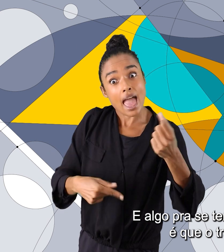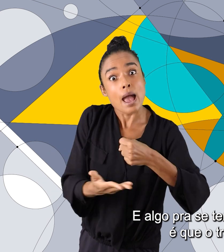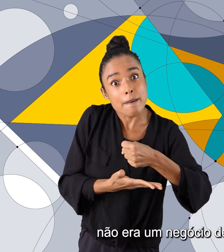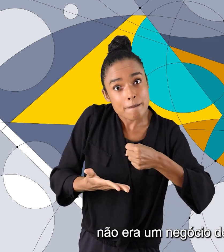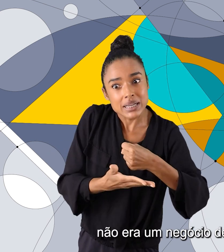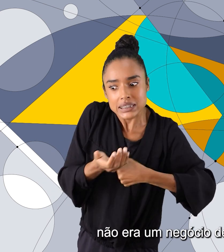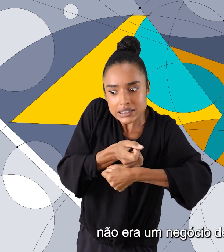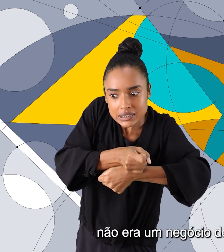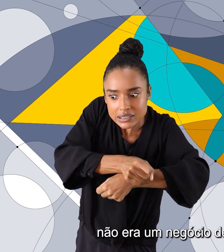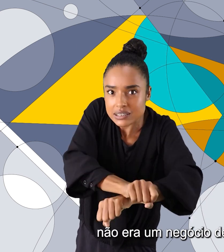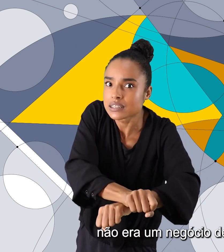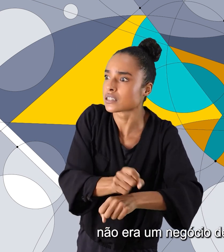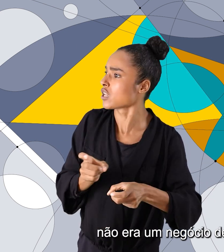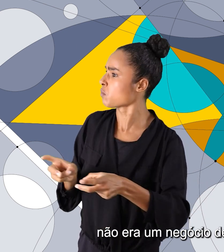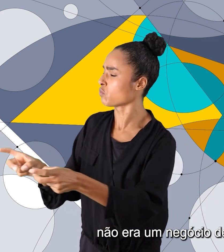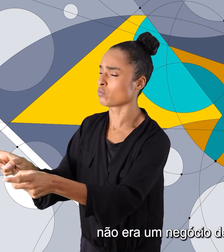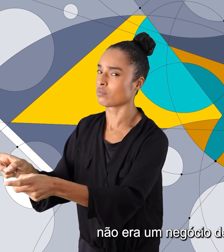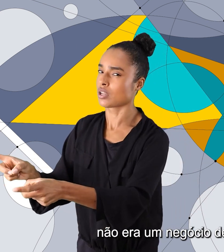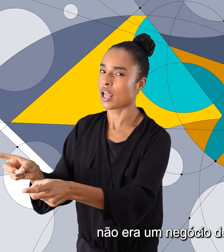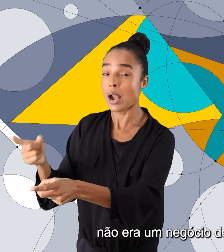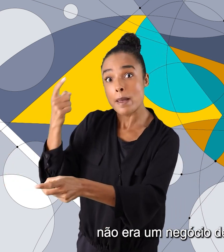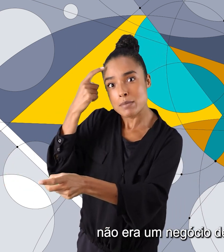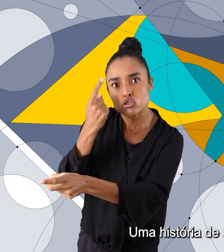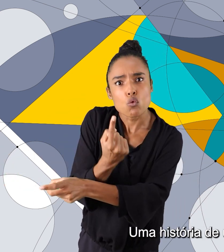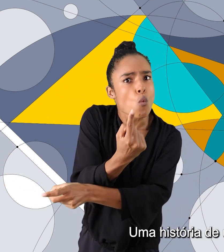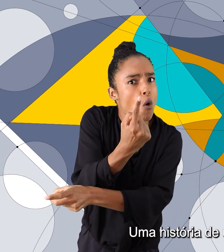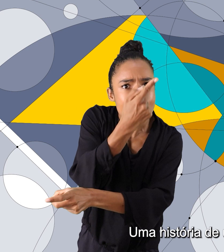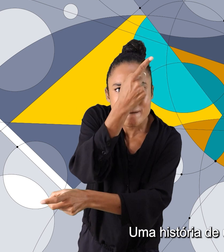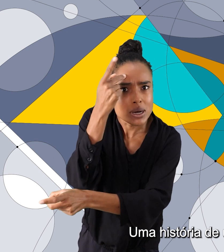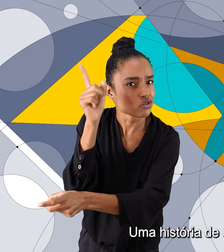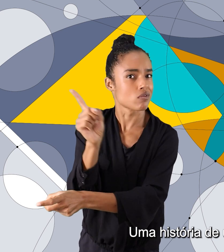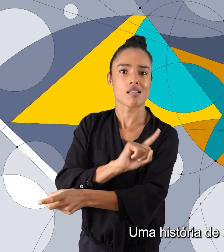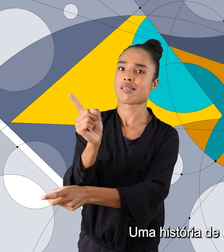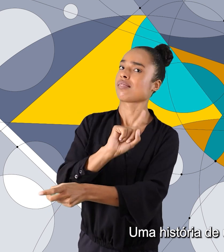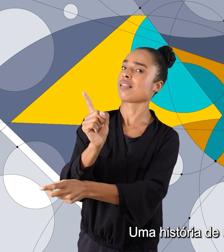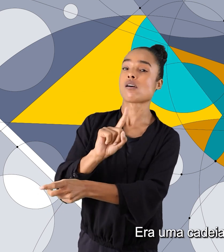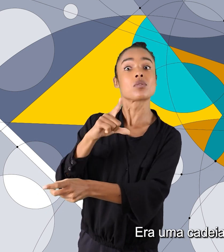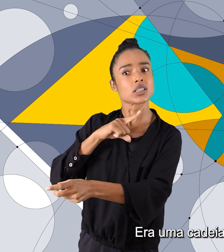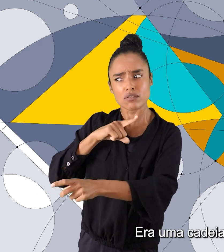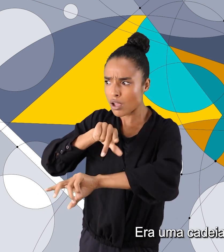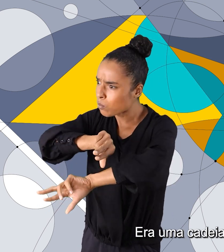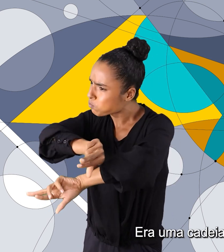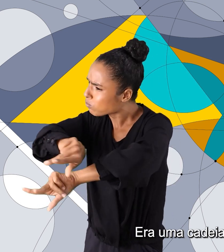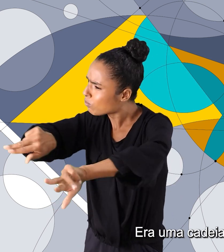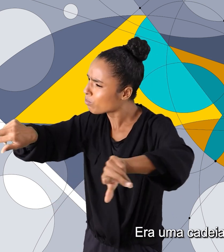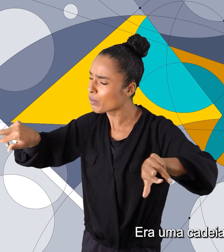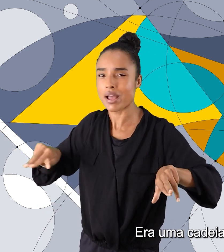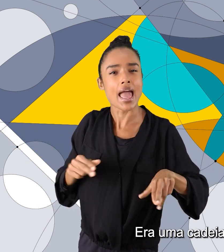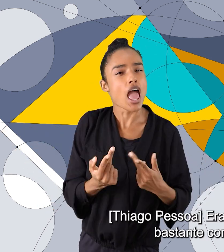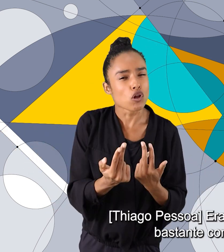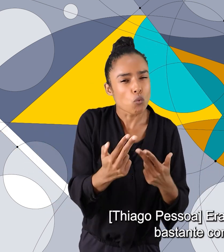é que o tráfico não era um negócio de uma pessoa só, uma história de um só vilão. Era uma cadeia